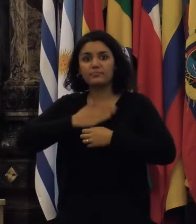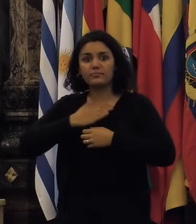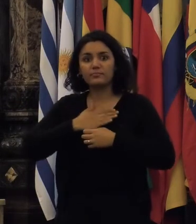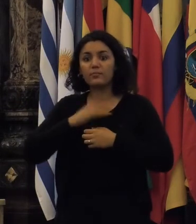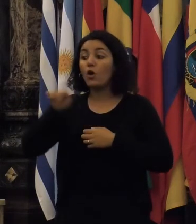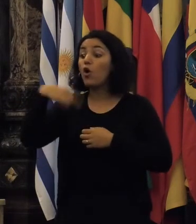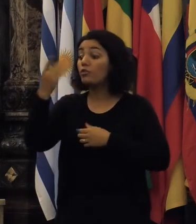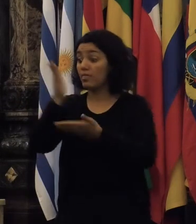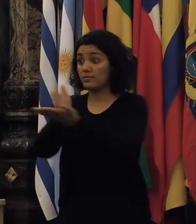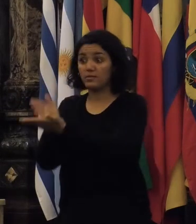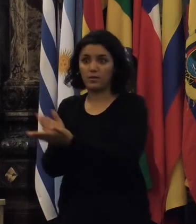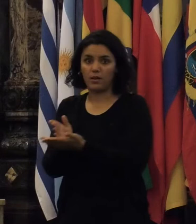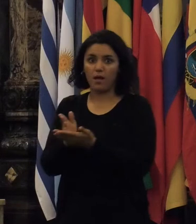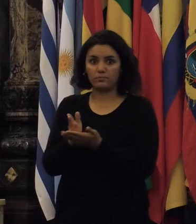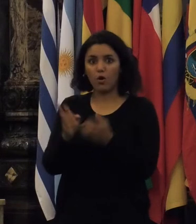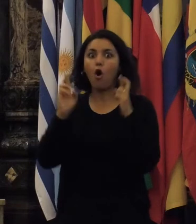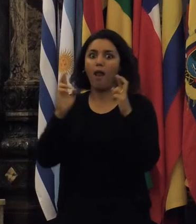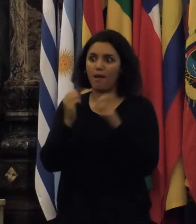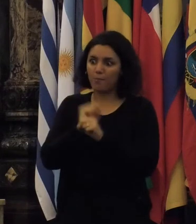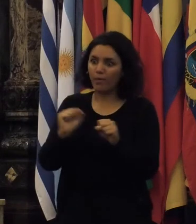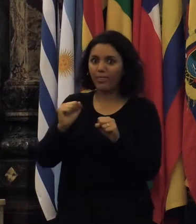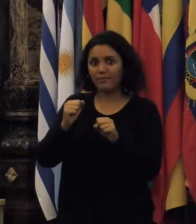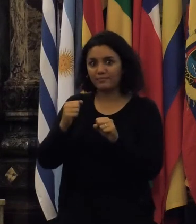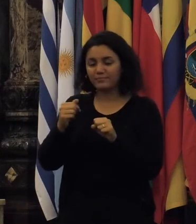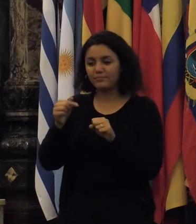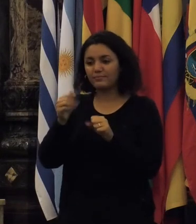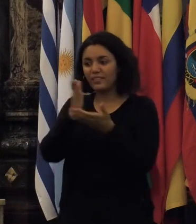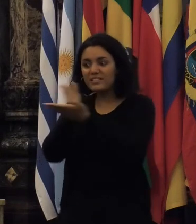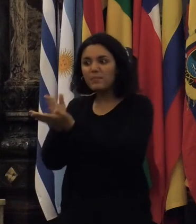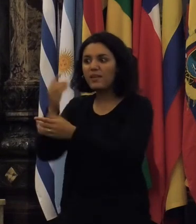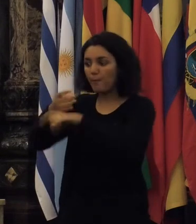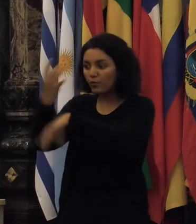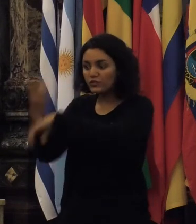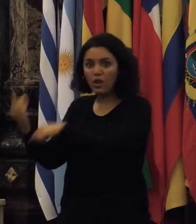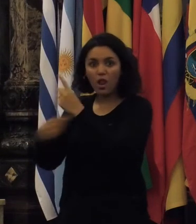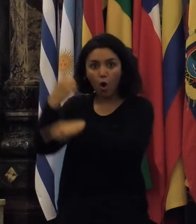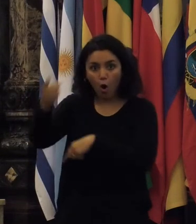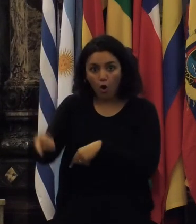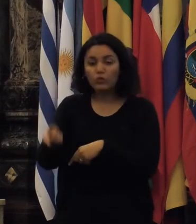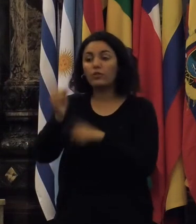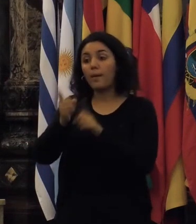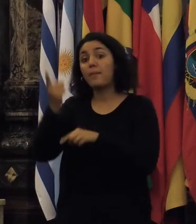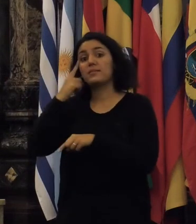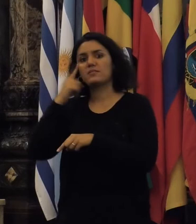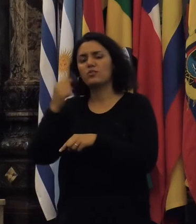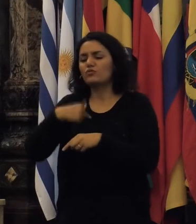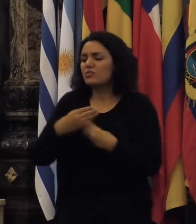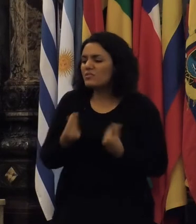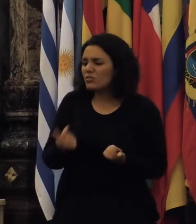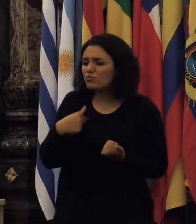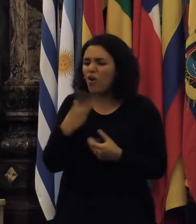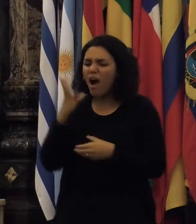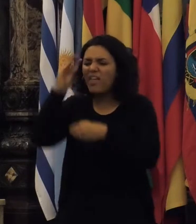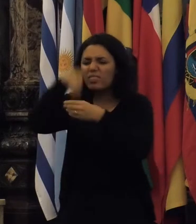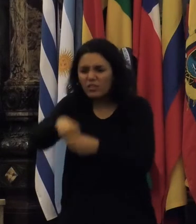otras disciplinas, y ojalá otras disciplinas también lo pudieran hacer, podamos pensarnos en qué nos sucede a nosotros, qué implicación tenemos en